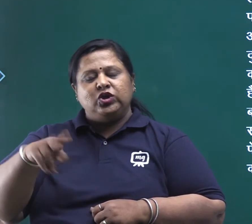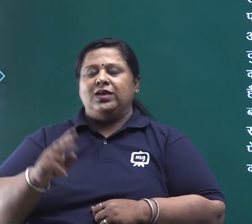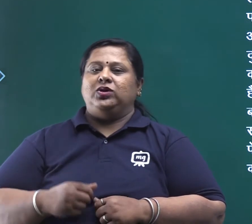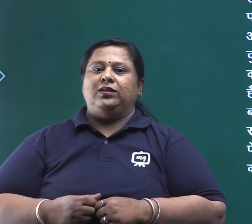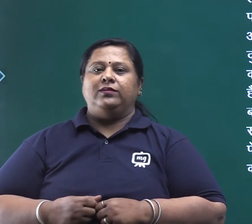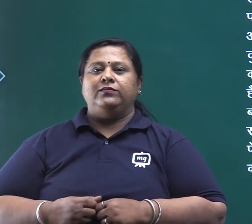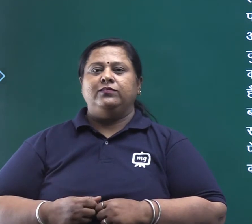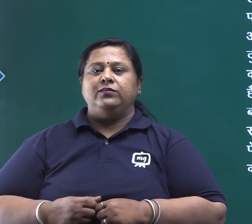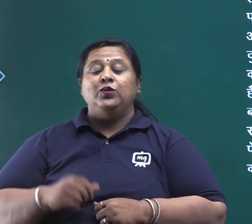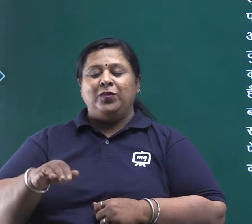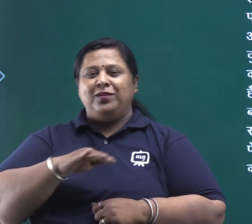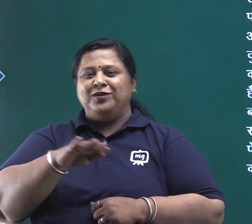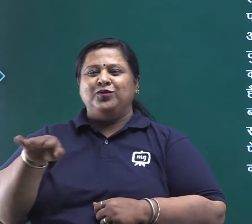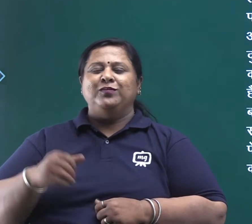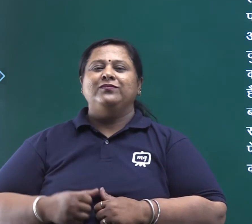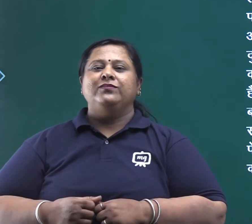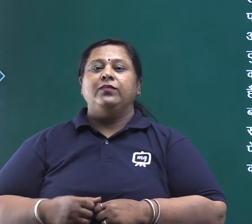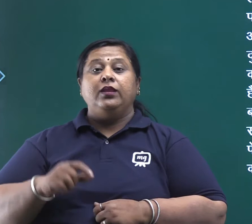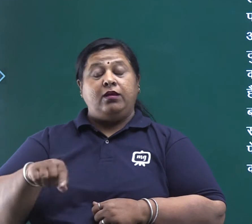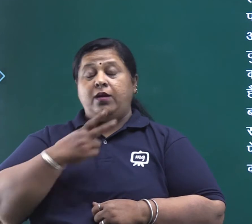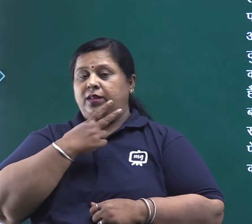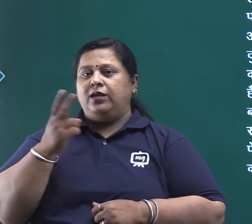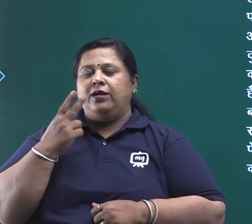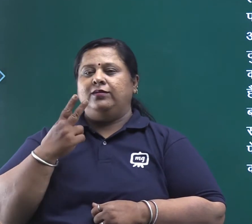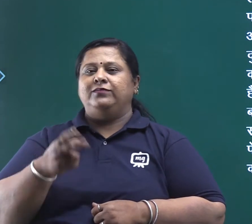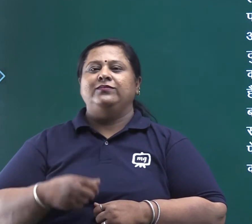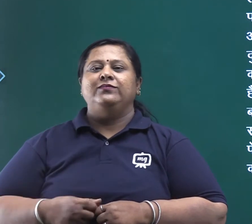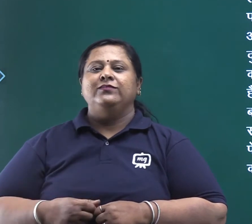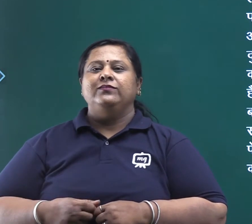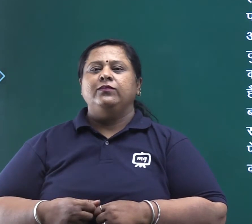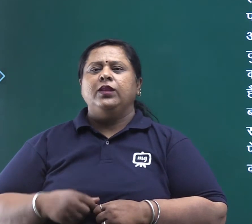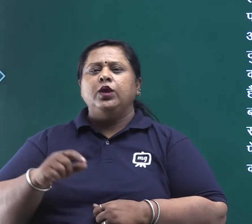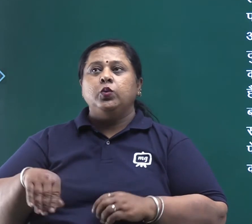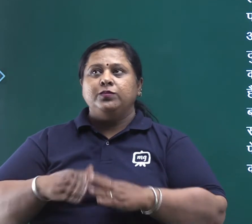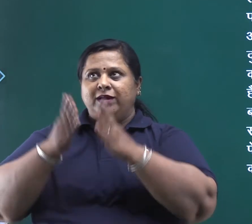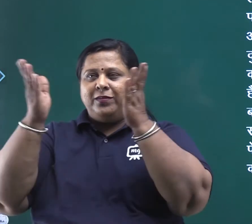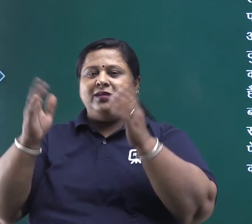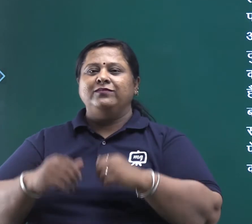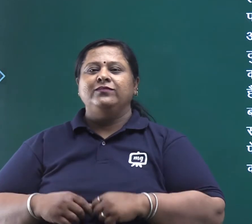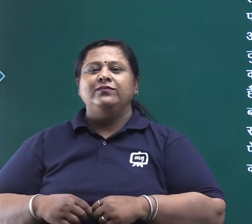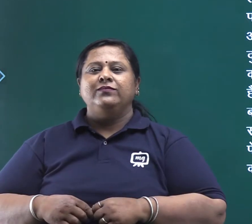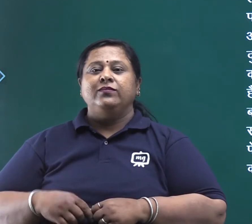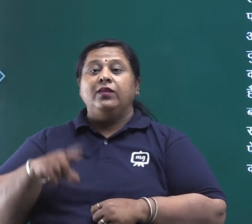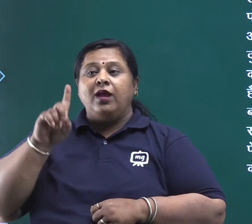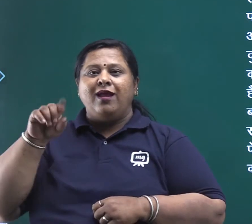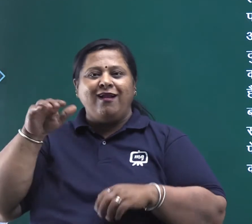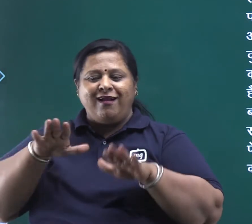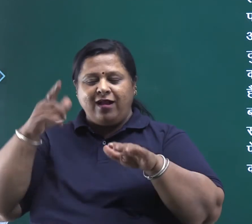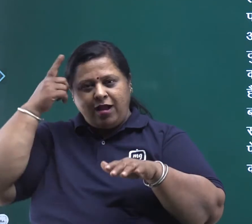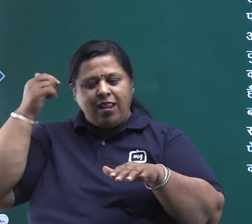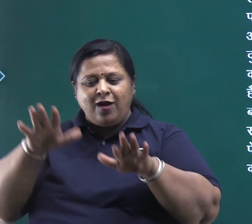जाता है। तो प्यारे बच्चों, यहाँ हमने देखा कि उस पेड़ पर एक कौवा